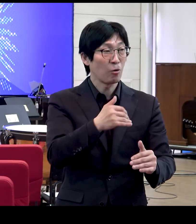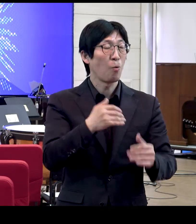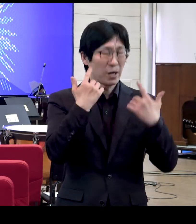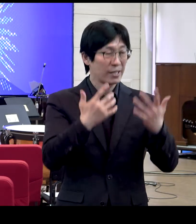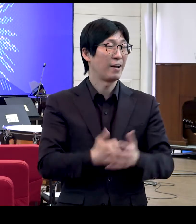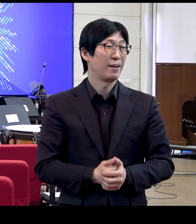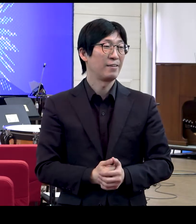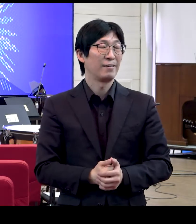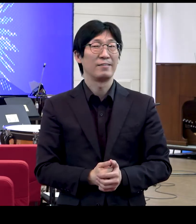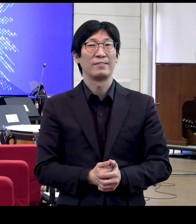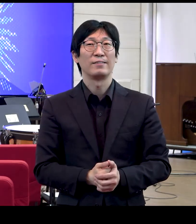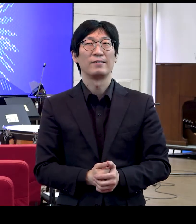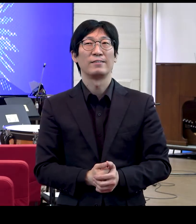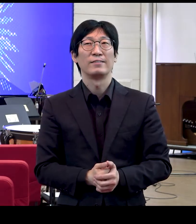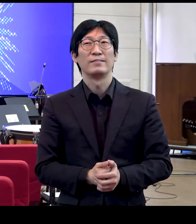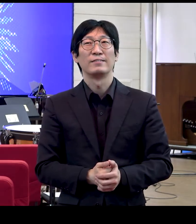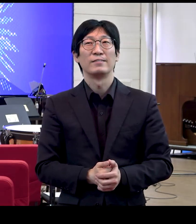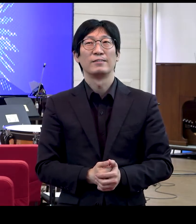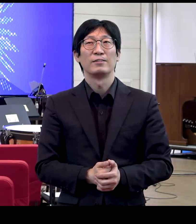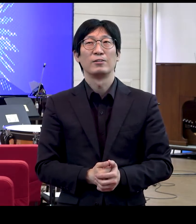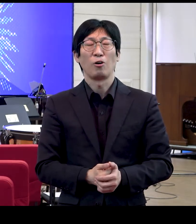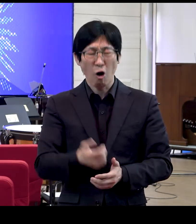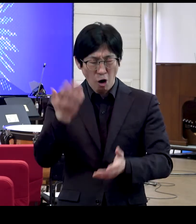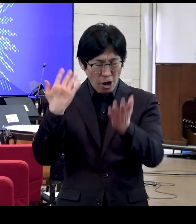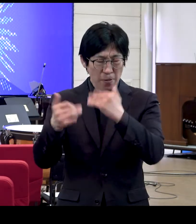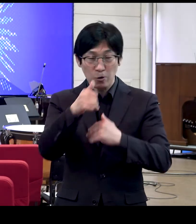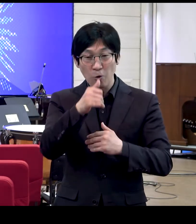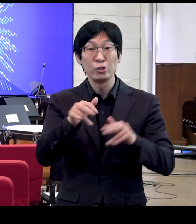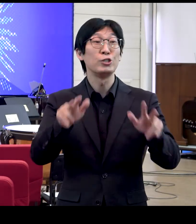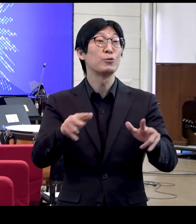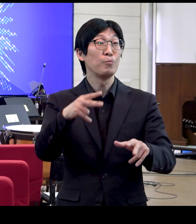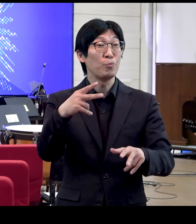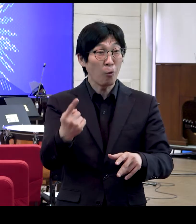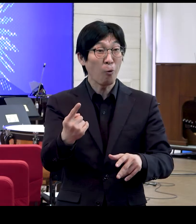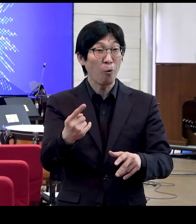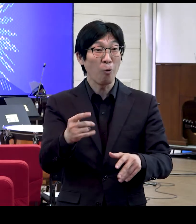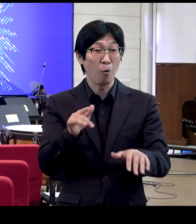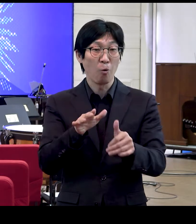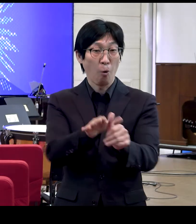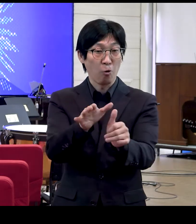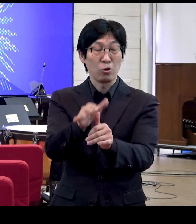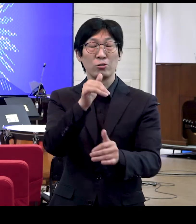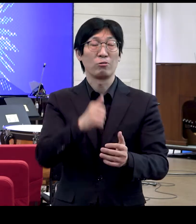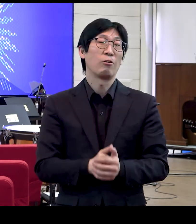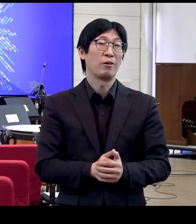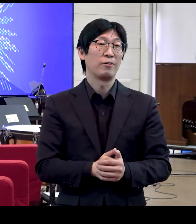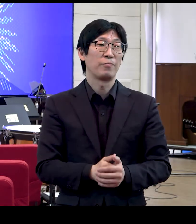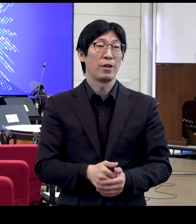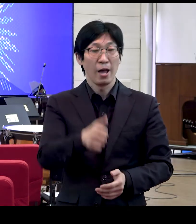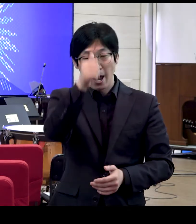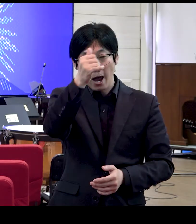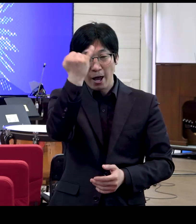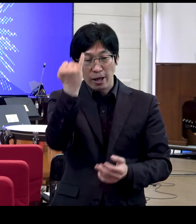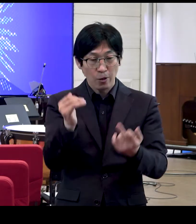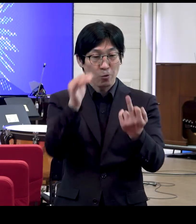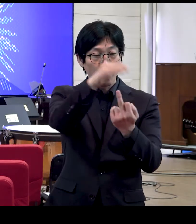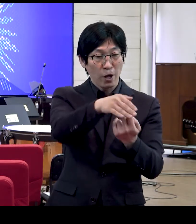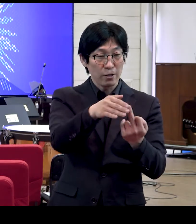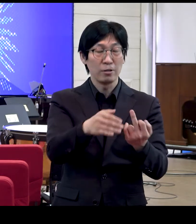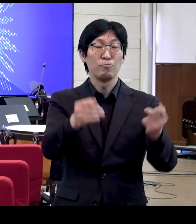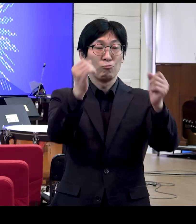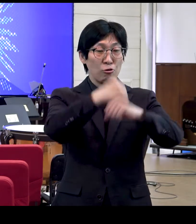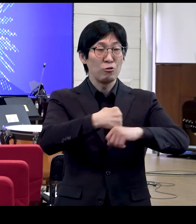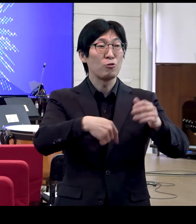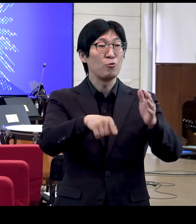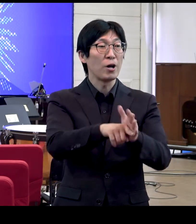확실한 사실이에요. 네, 그때도 그랬고 지금도 그렇고 에덴 동산을 파괴하려고 하는 사탄의